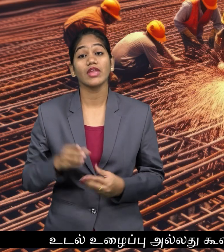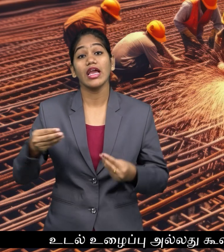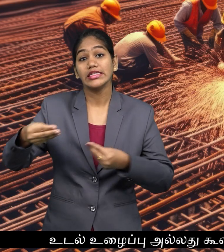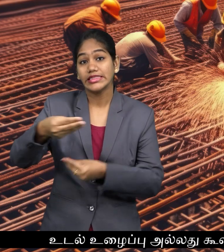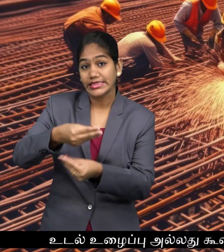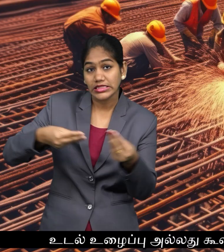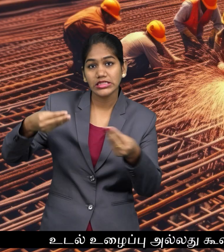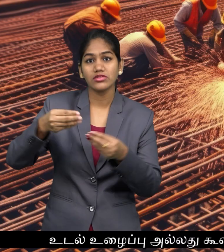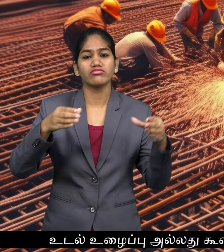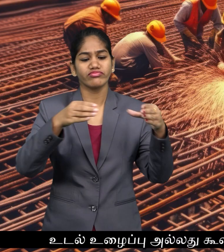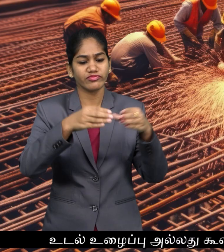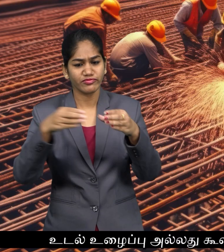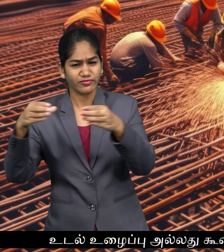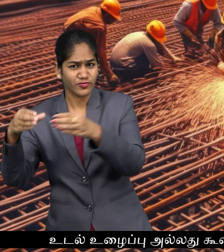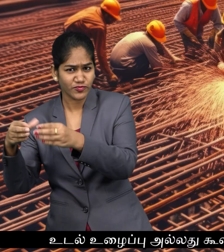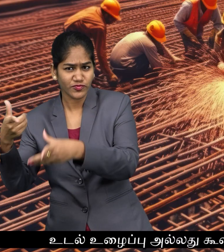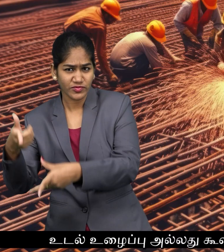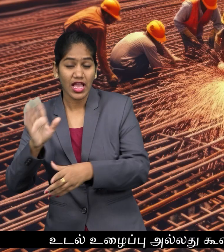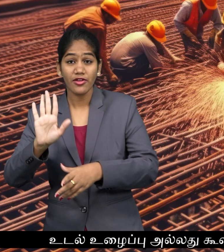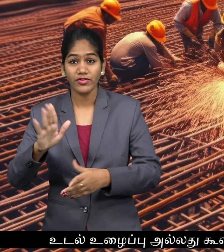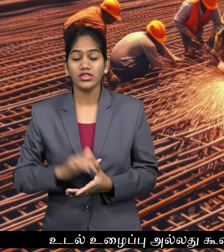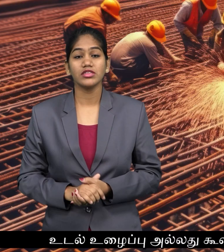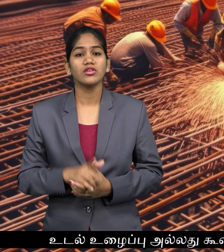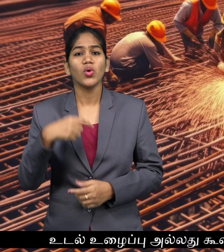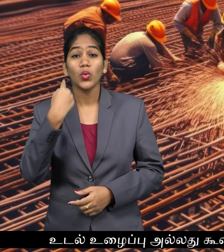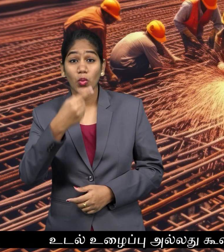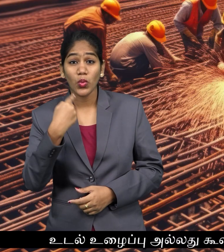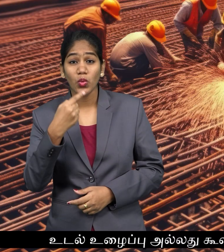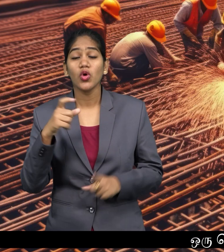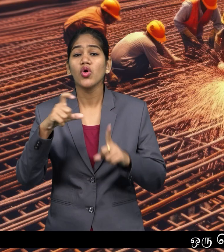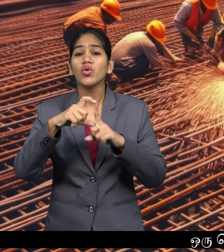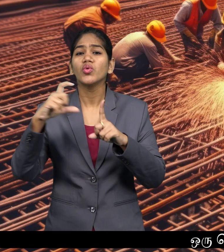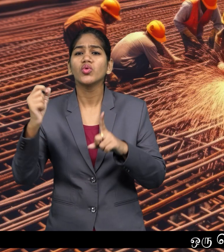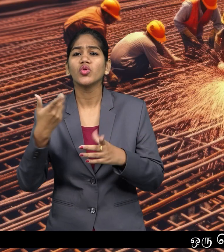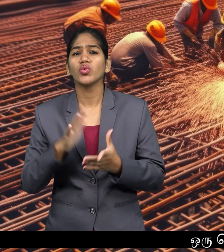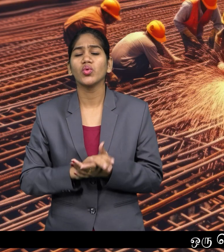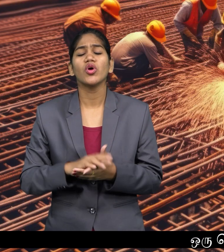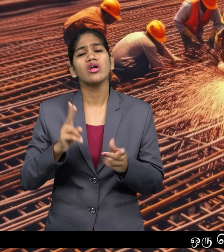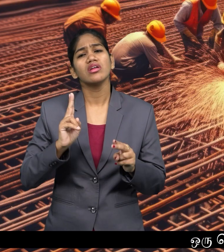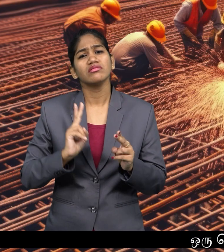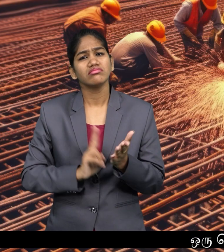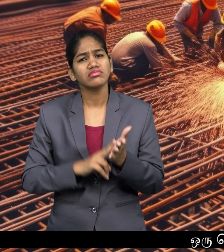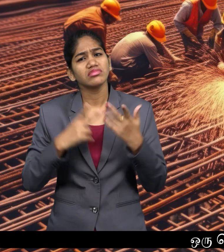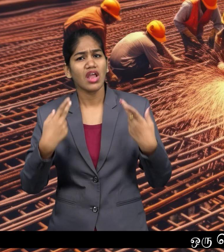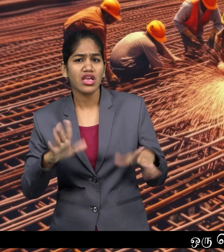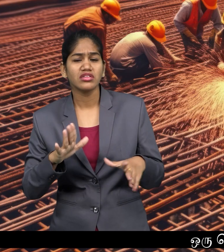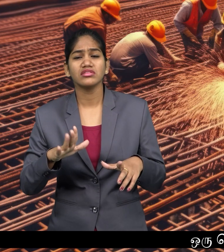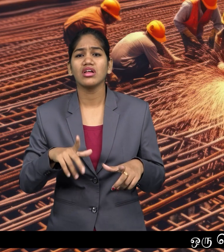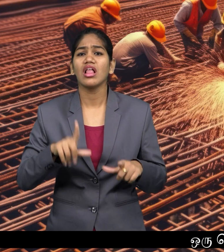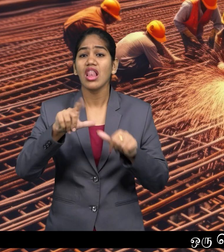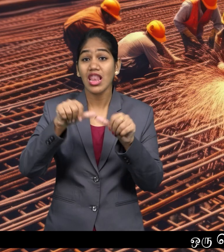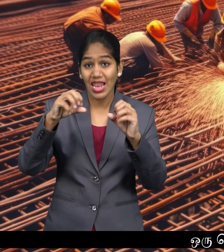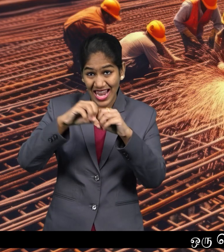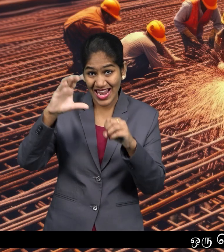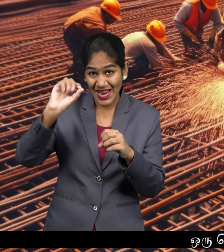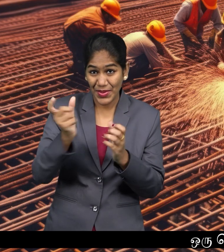உடல் உழைப்பு அல்லது கூலி வேலை செய்பவர்களை உள்ளடக்கிய ஒரு பொருளாதார குழு.